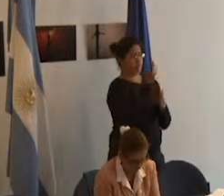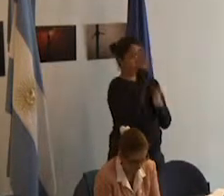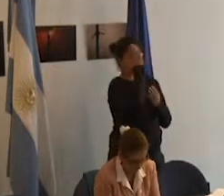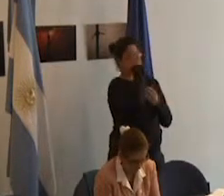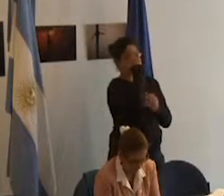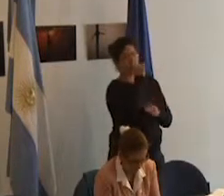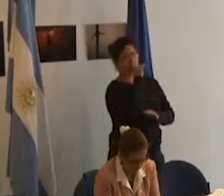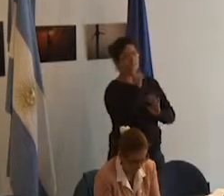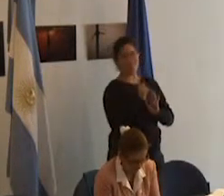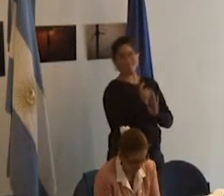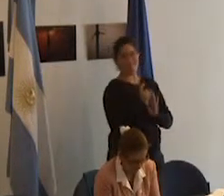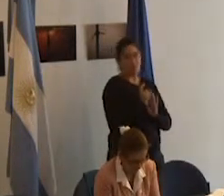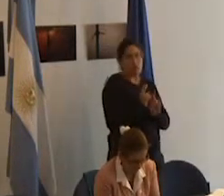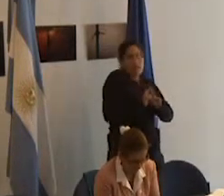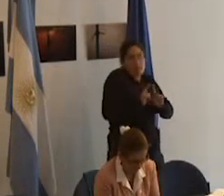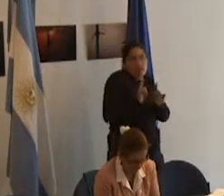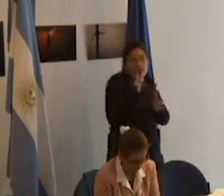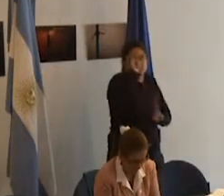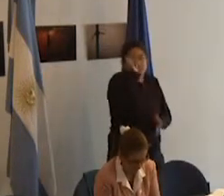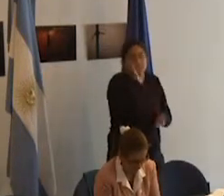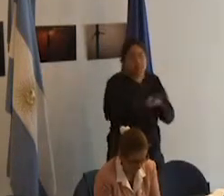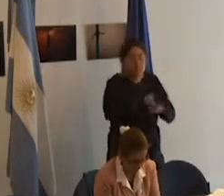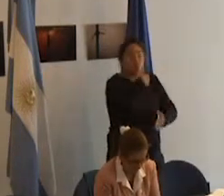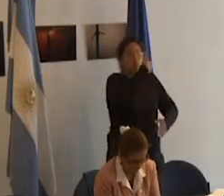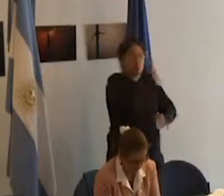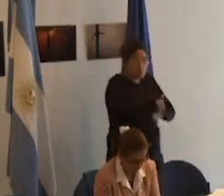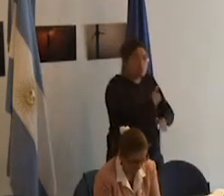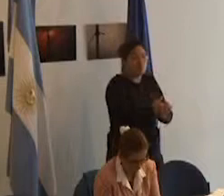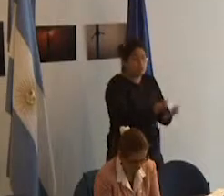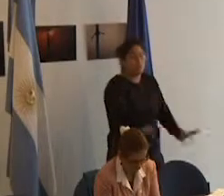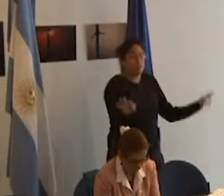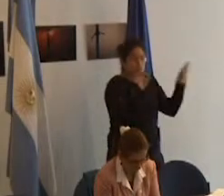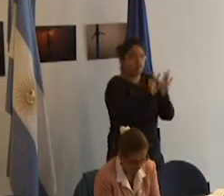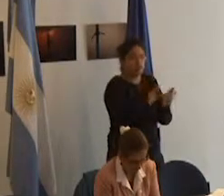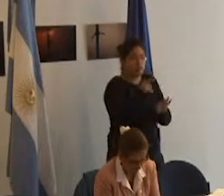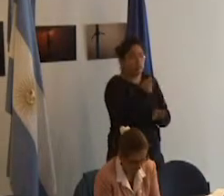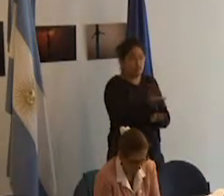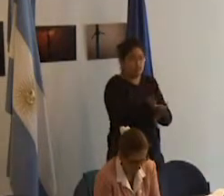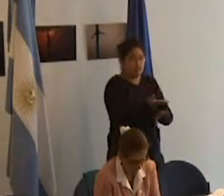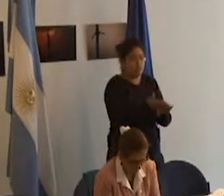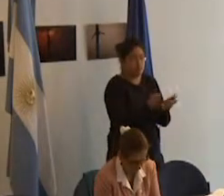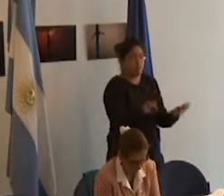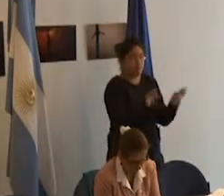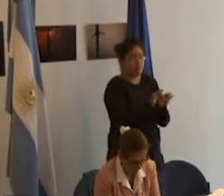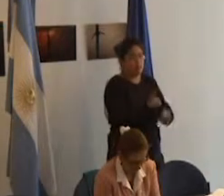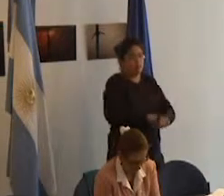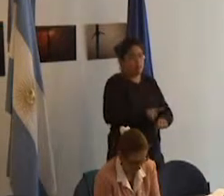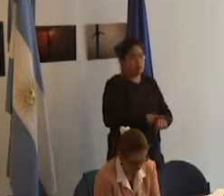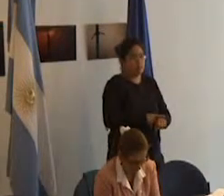docto en el asunto, pero creería que es una propuesta importante que el tiempo nos dará